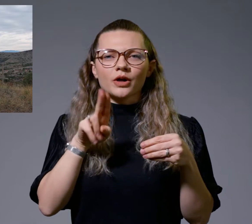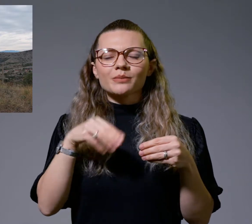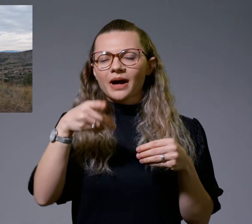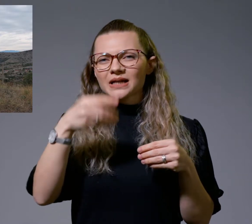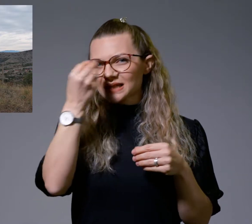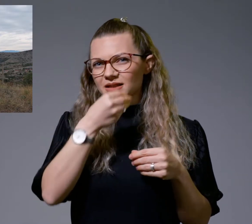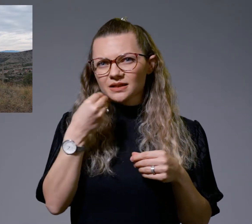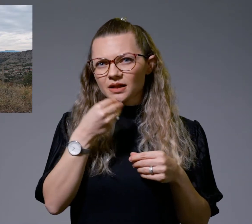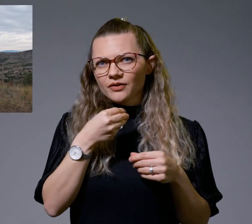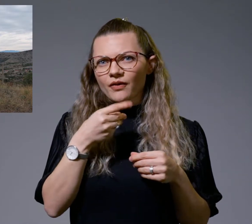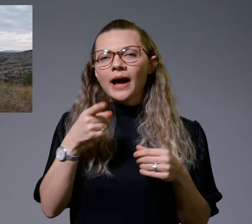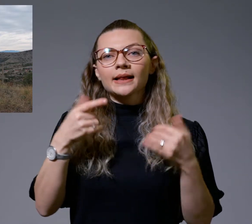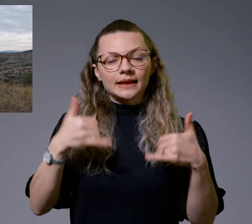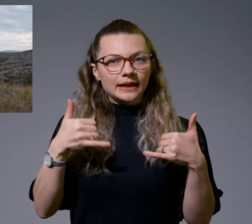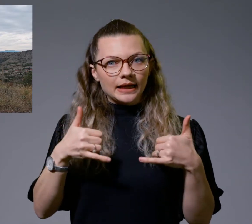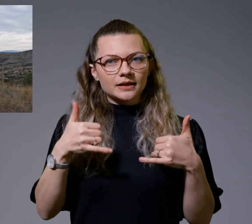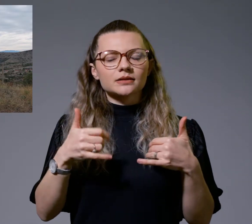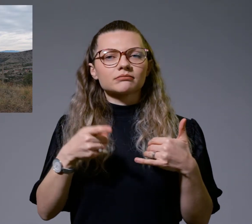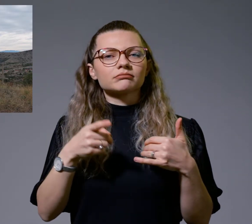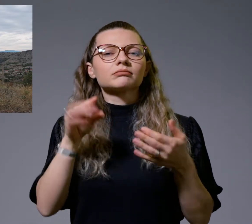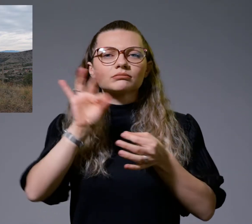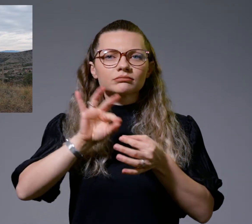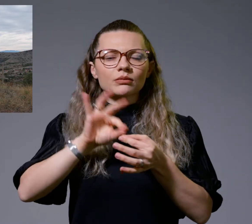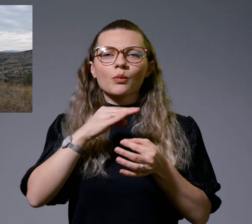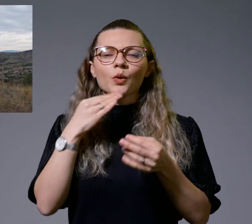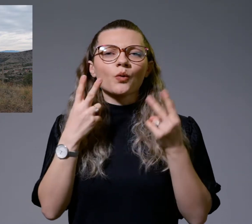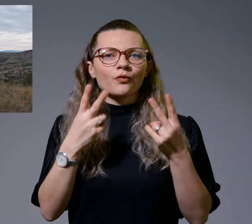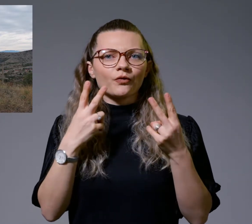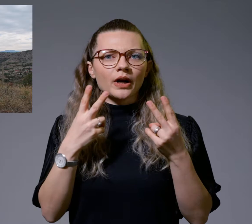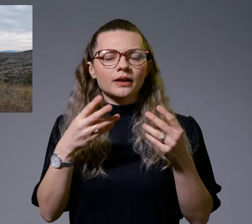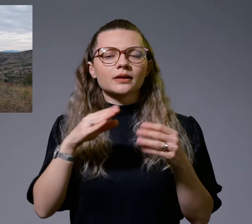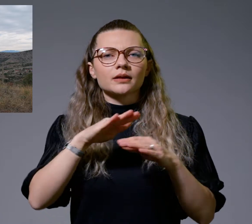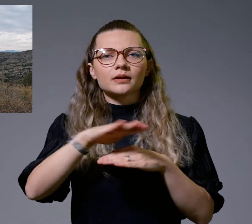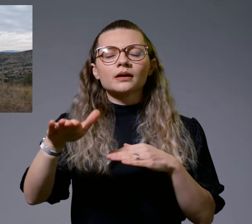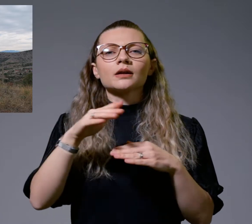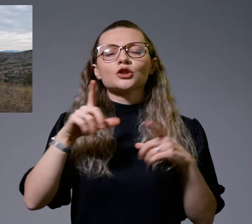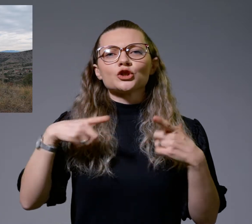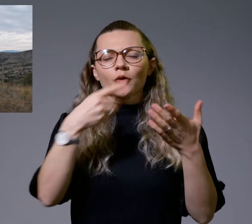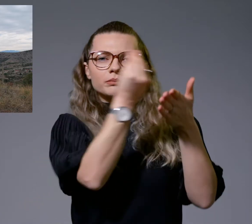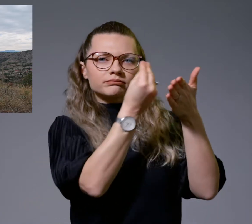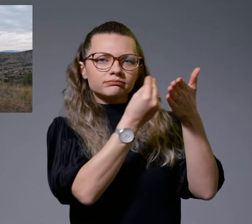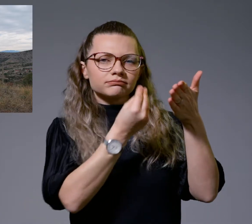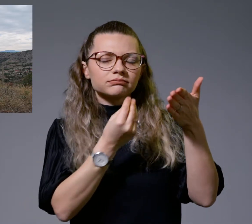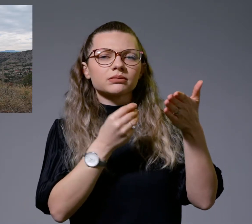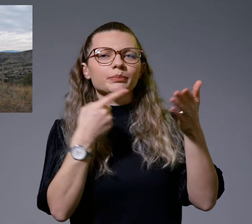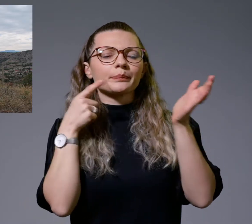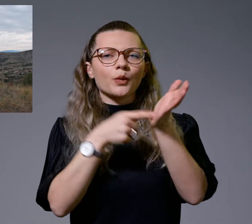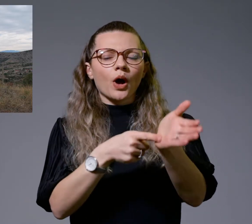црквата, денес се сочувани вредни површини со живопис, како представата во